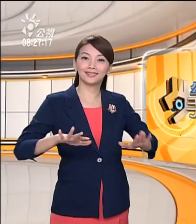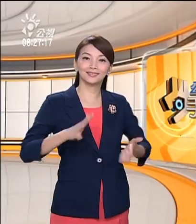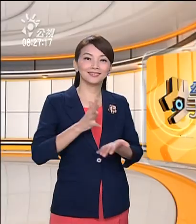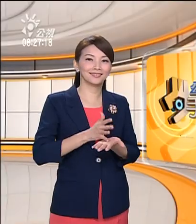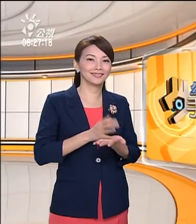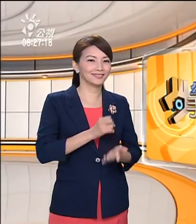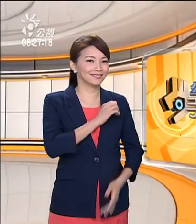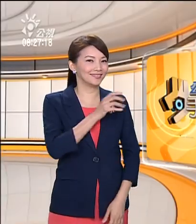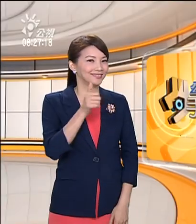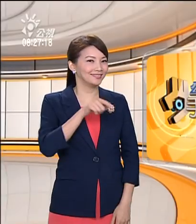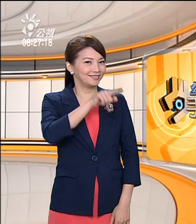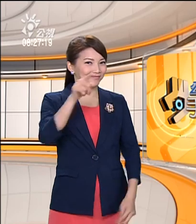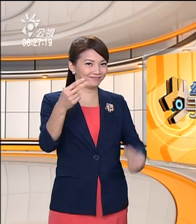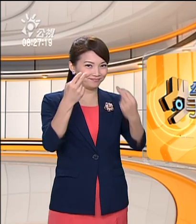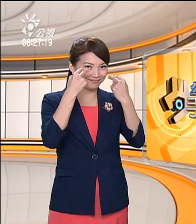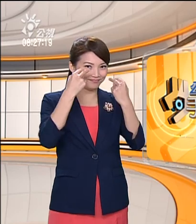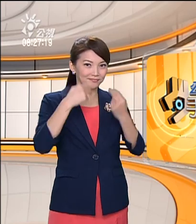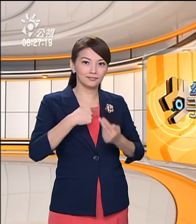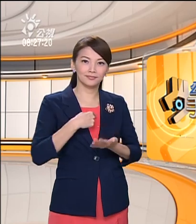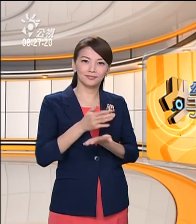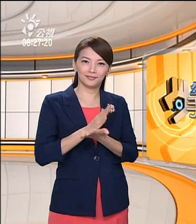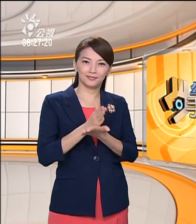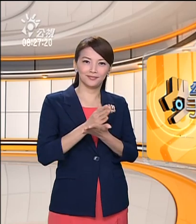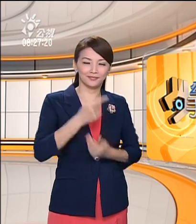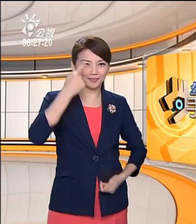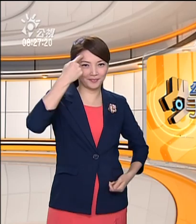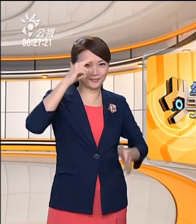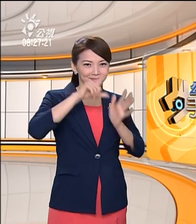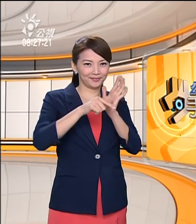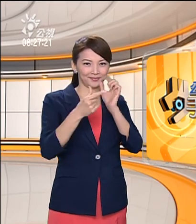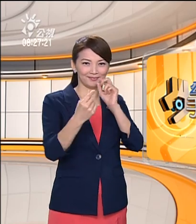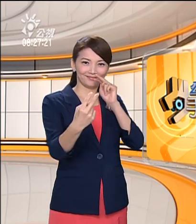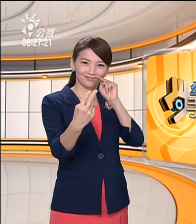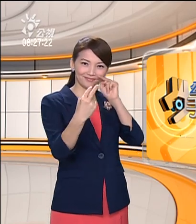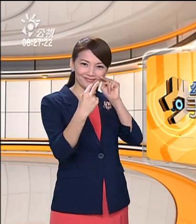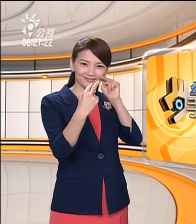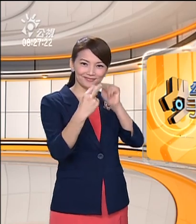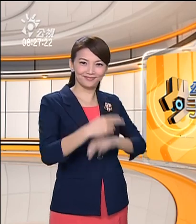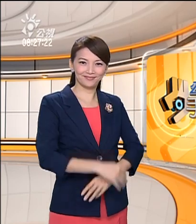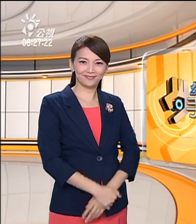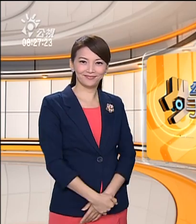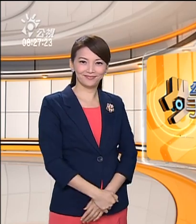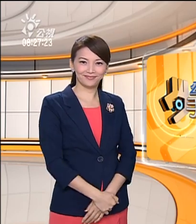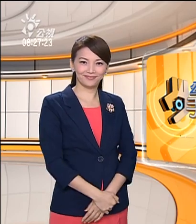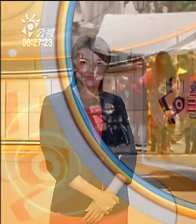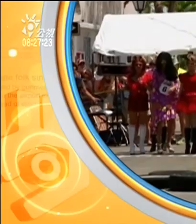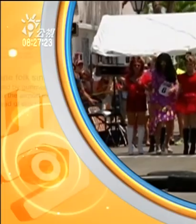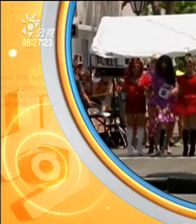感谢您收看今天的首语新闻，我是王小叔，明天同一时间再会。